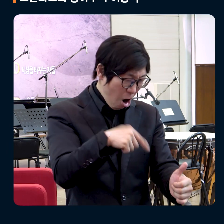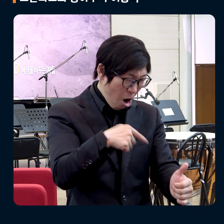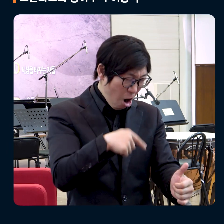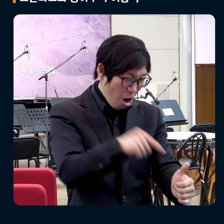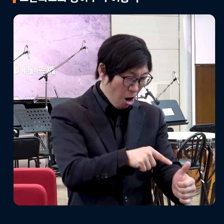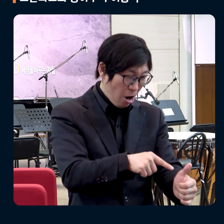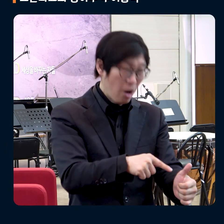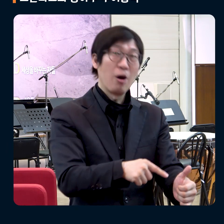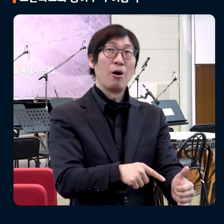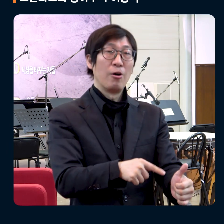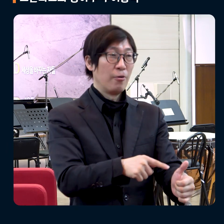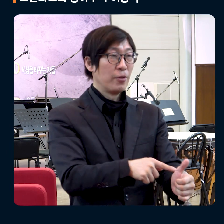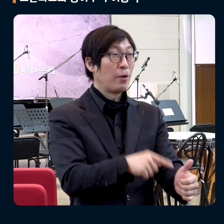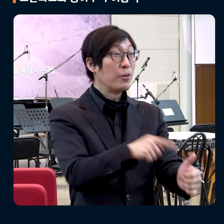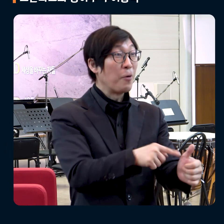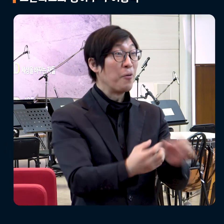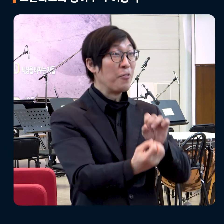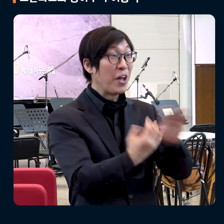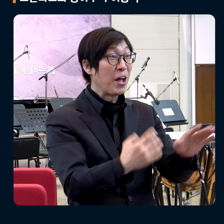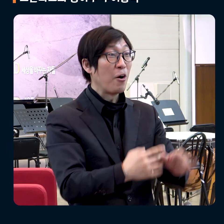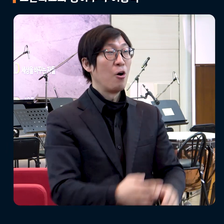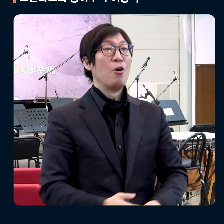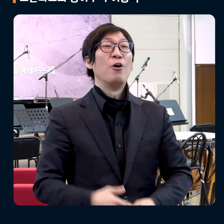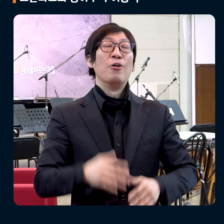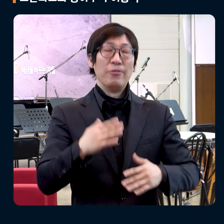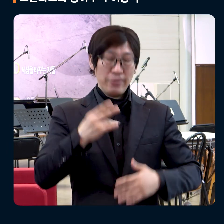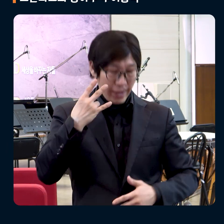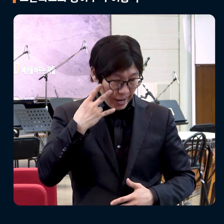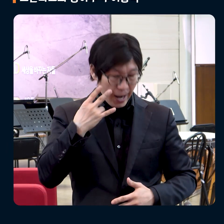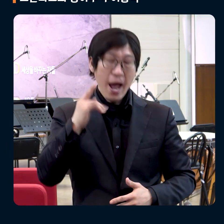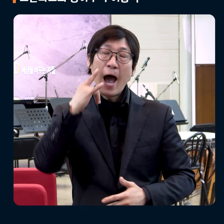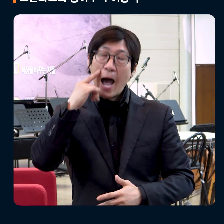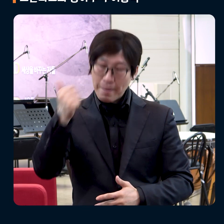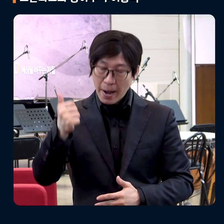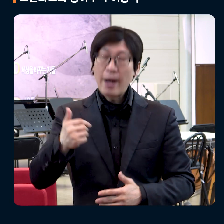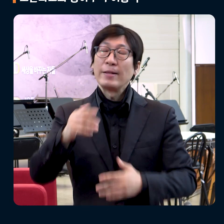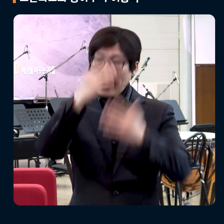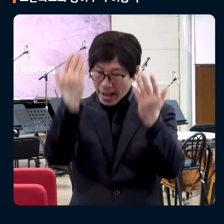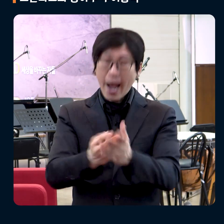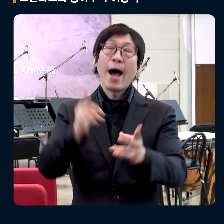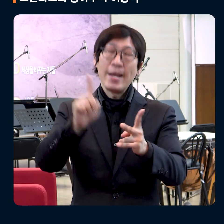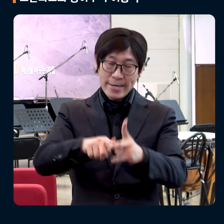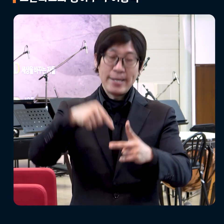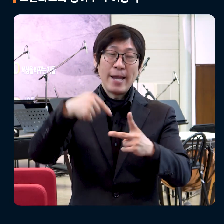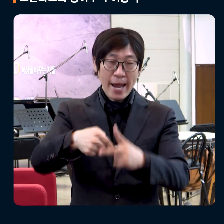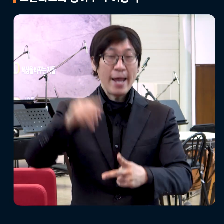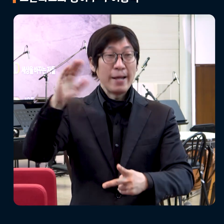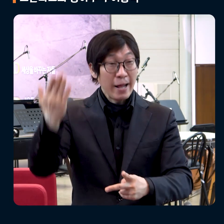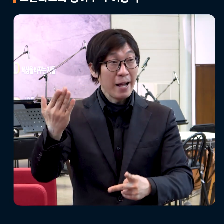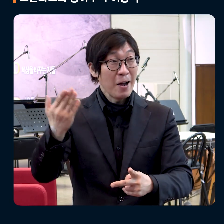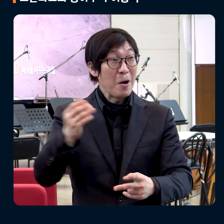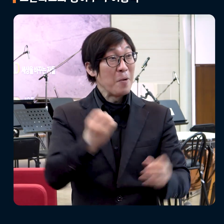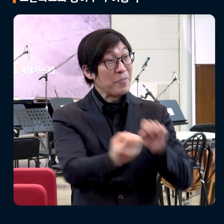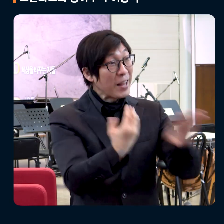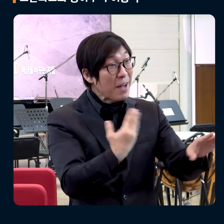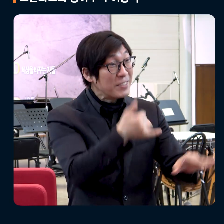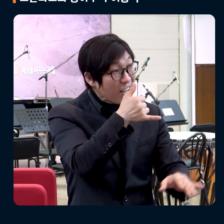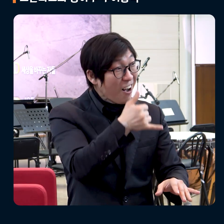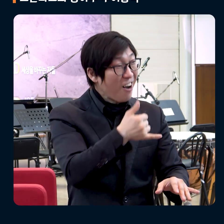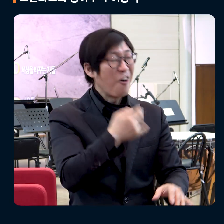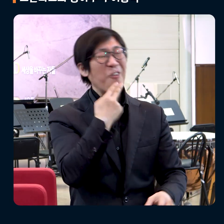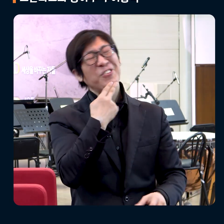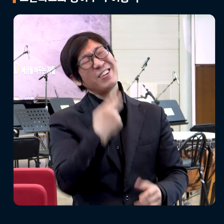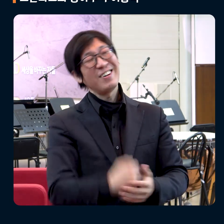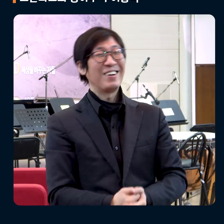얘기했더니 아바마마 그리 알겠사옵나이다 하고 무릎 꿇으면요, 그건 더 이상한 거예요.